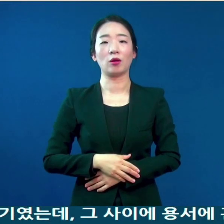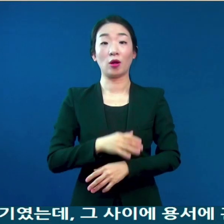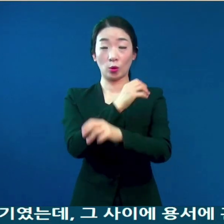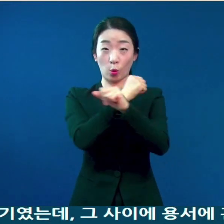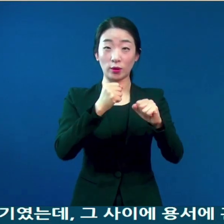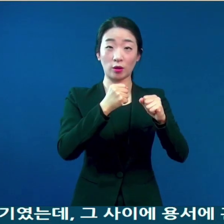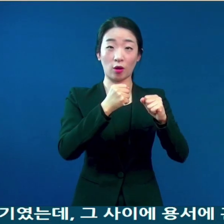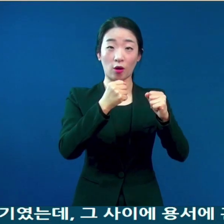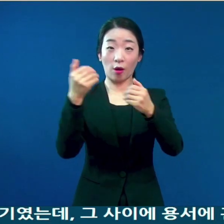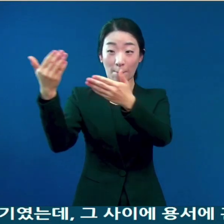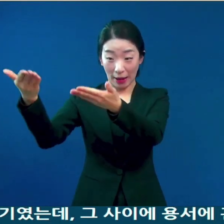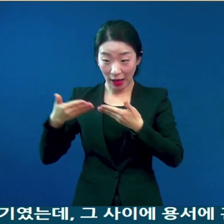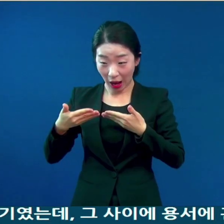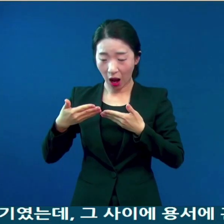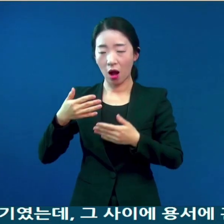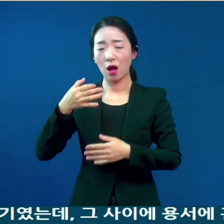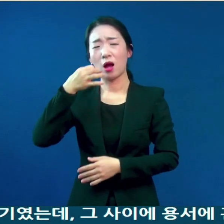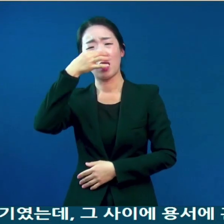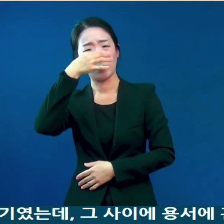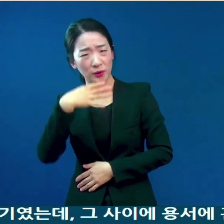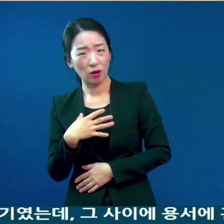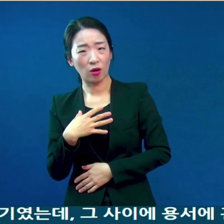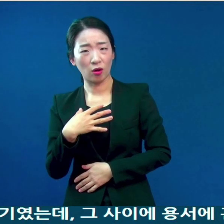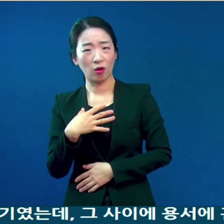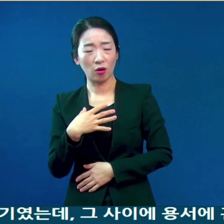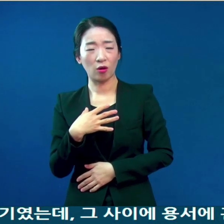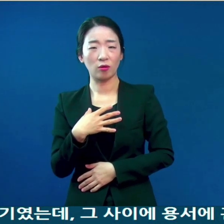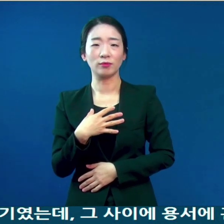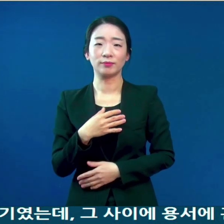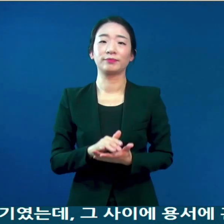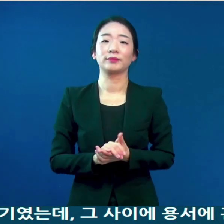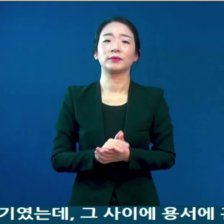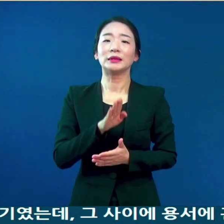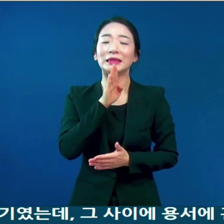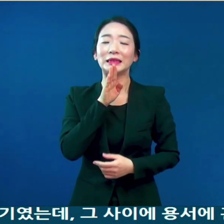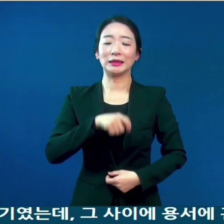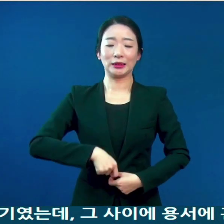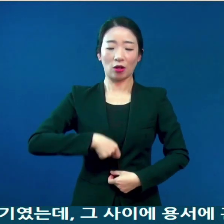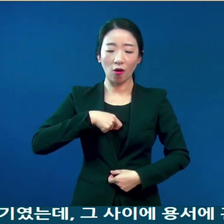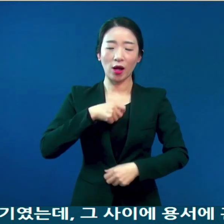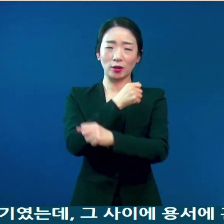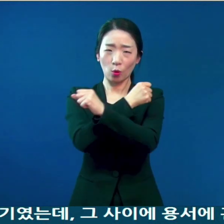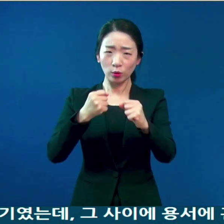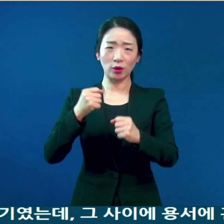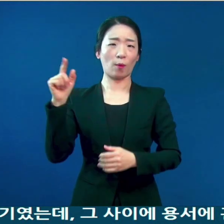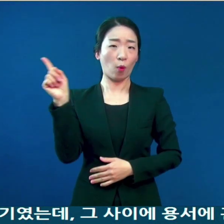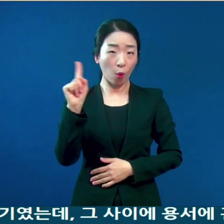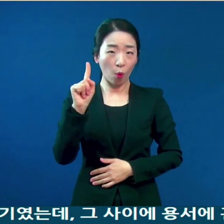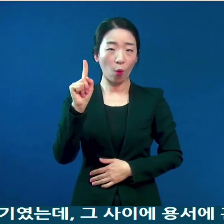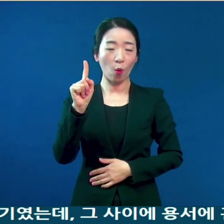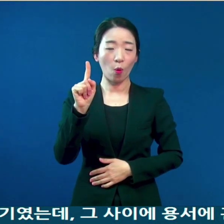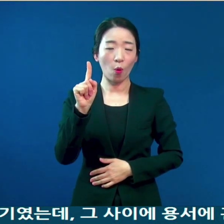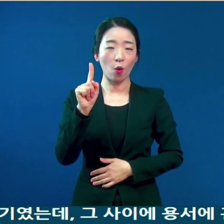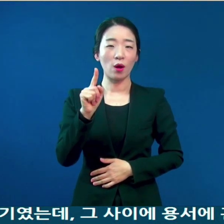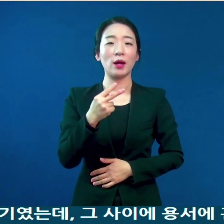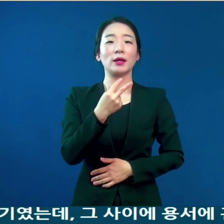힘듭니다. 진정한 용서가 어떻게 올 수 있는가? 생수의 강이 우리 안에 흐를